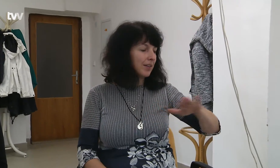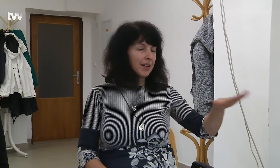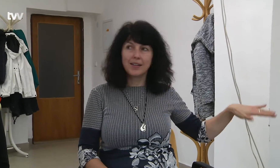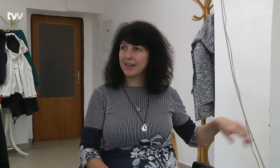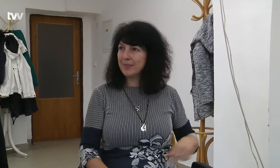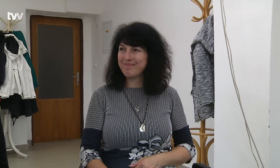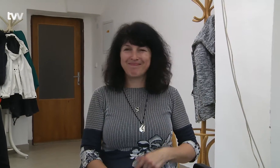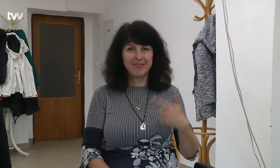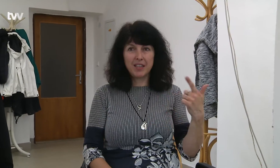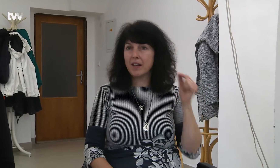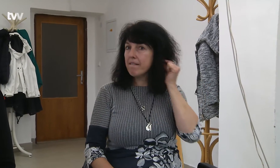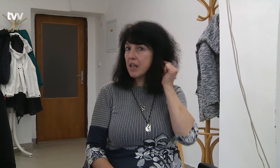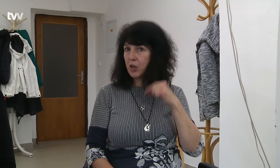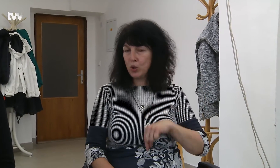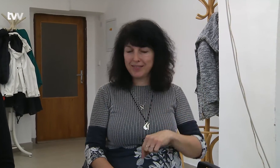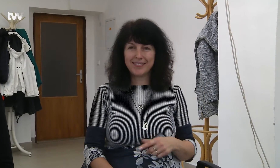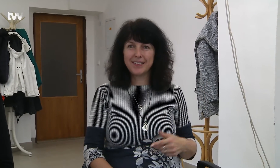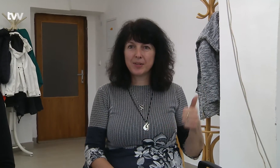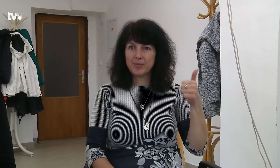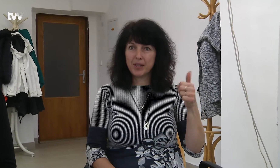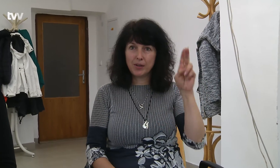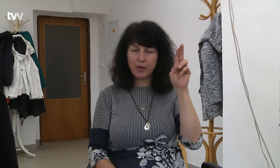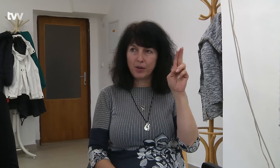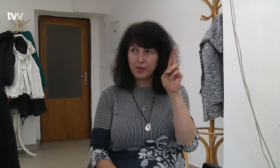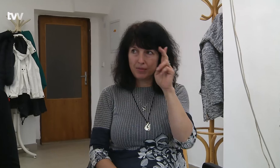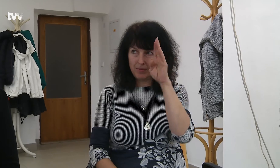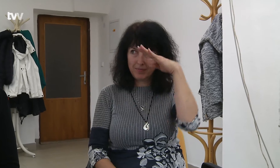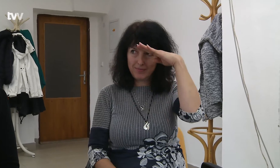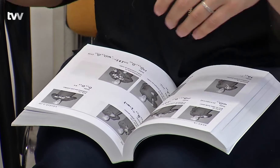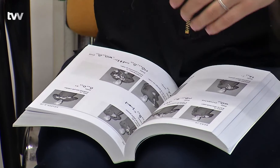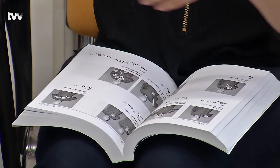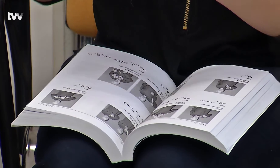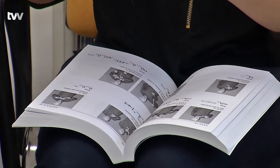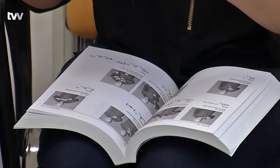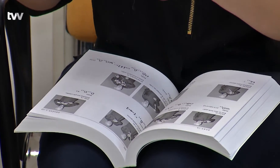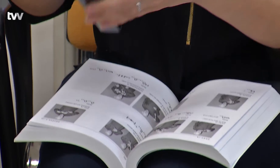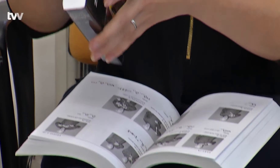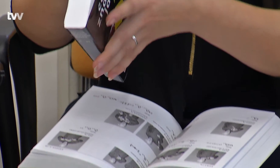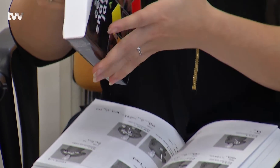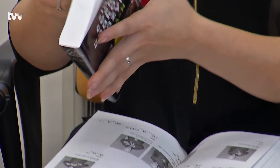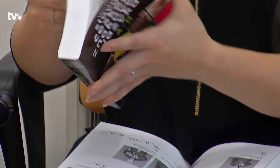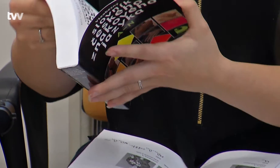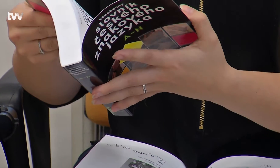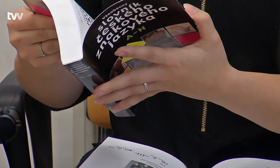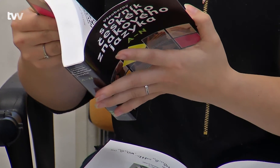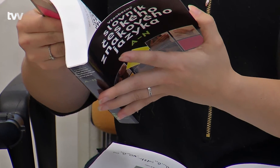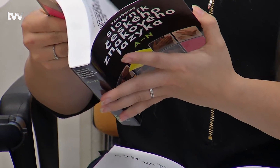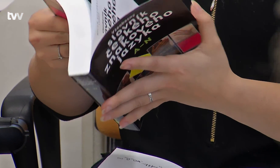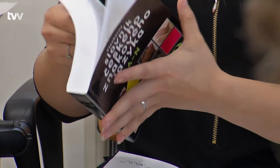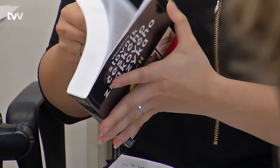před 5 lety. První lektorkou byla prezidentka pro neslyšící na Vysočině Jiřina Kocmanová. V současné době probíhají setkání každý